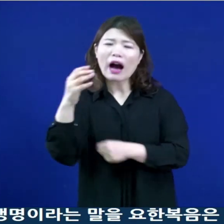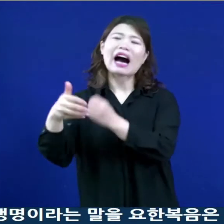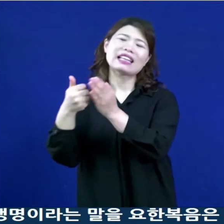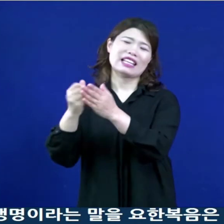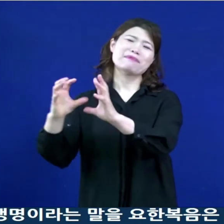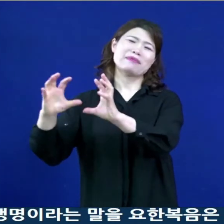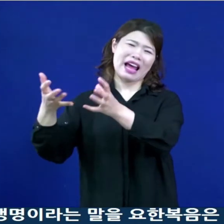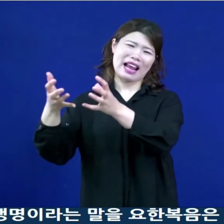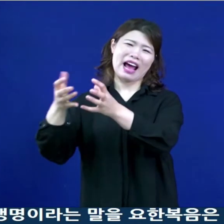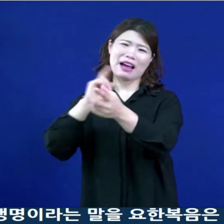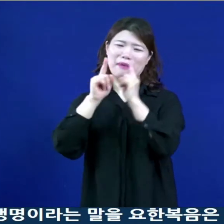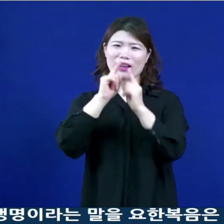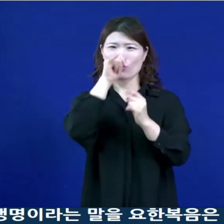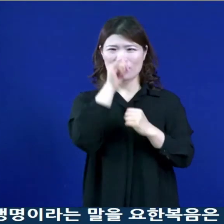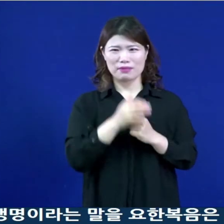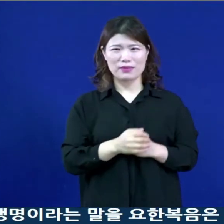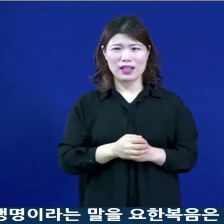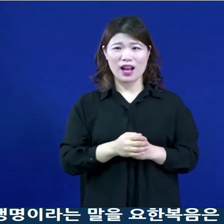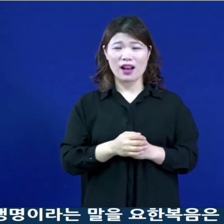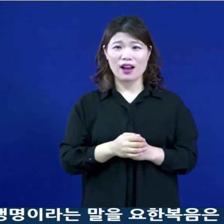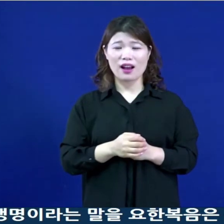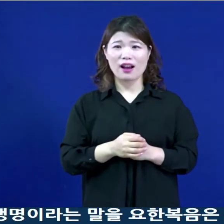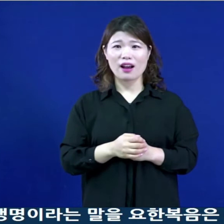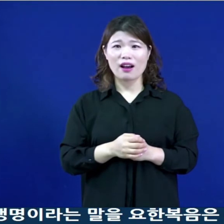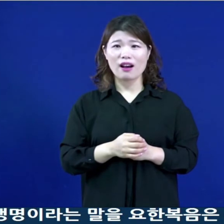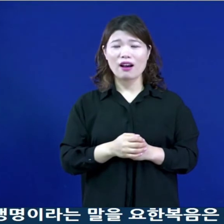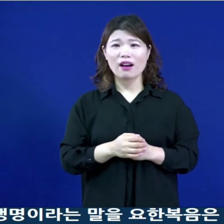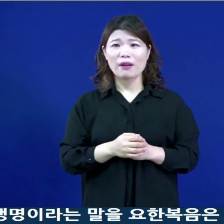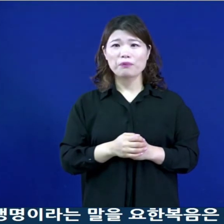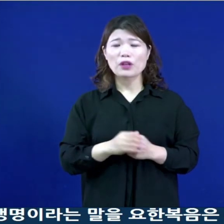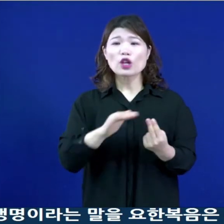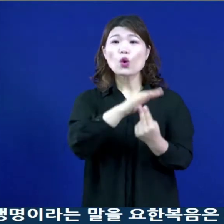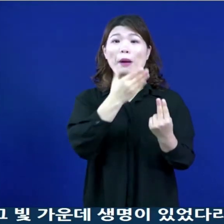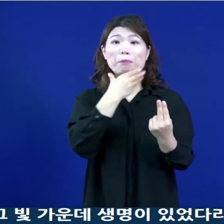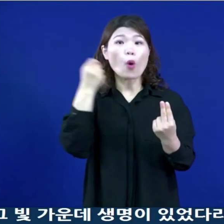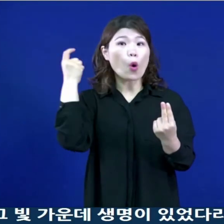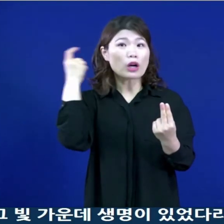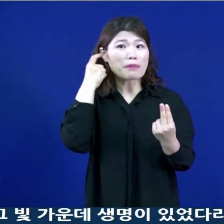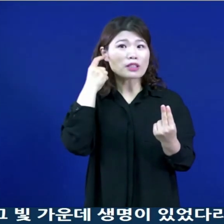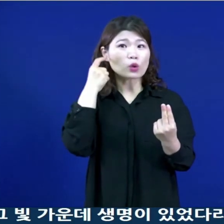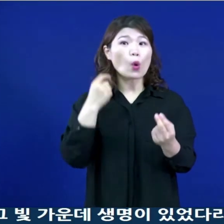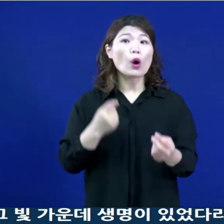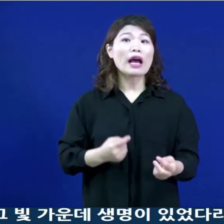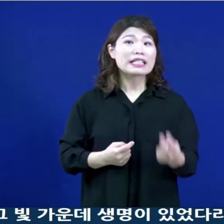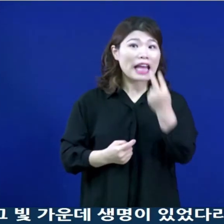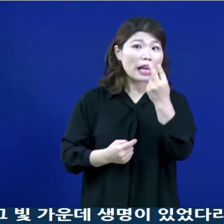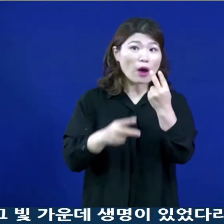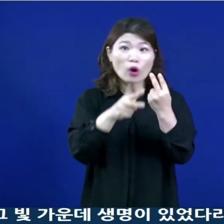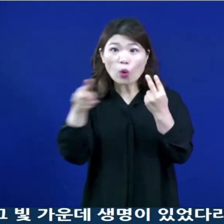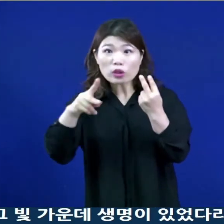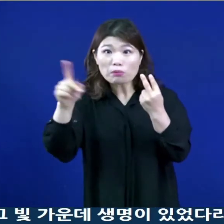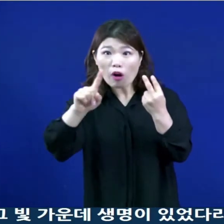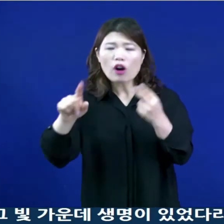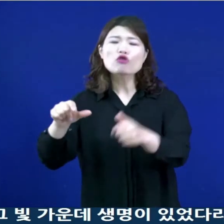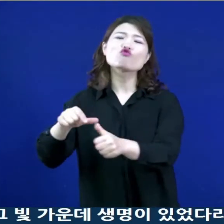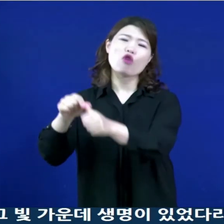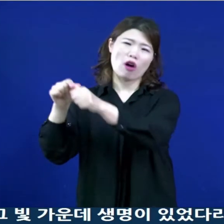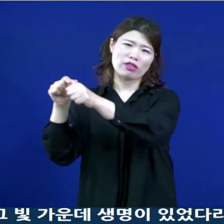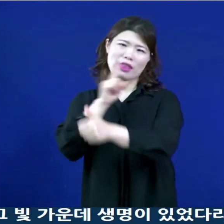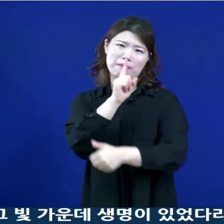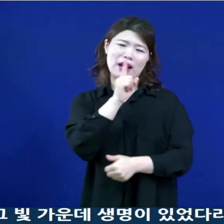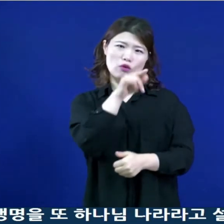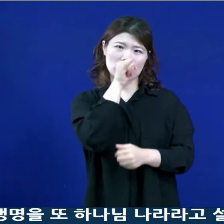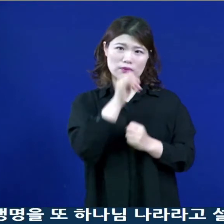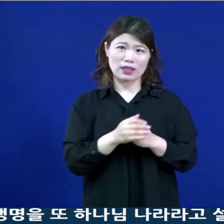그렇죠. 하나님 나라 자체에 생명이 있는 것이죠. 요한복음에서는 생명을 또 뭐라고 얘기하냐면 구원이라고 얘기합니다. 사실 이 본문의